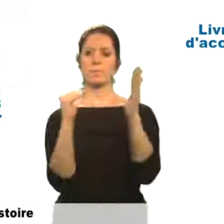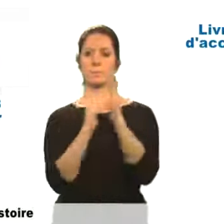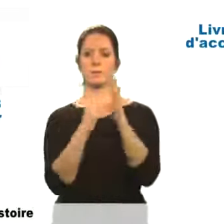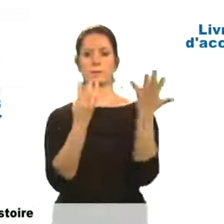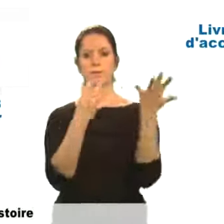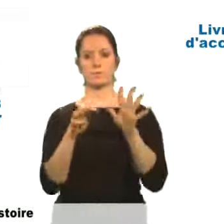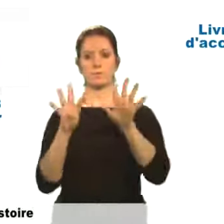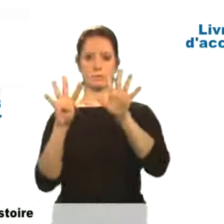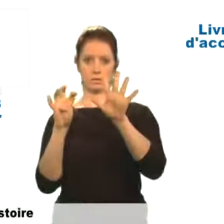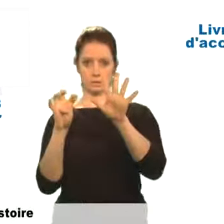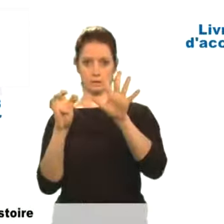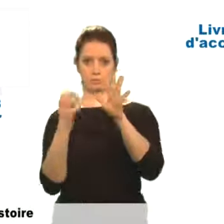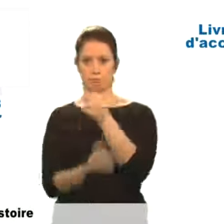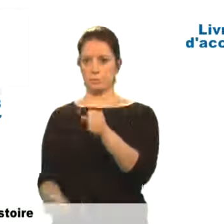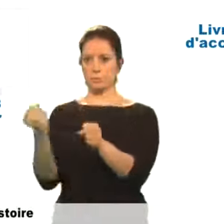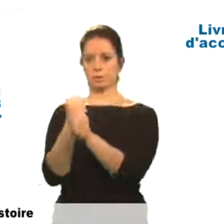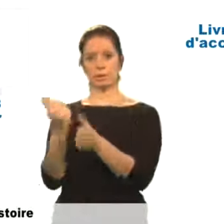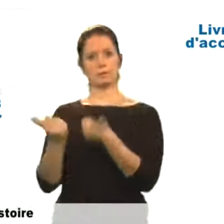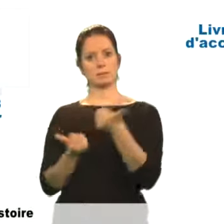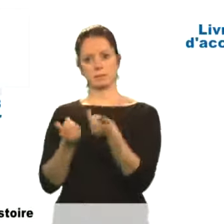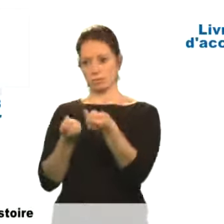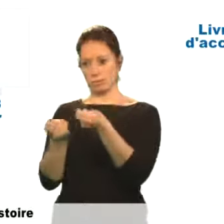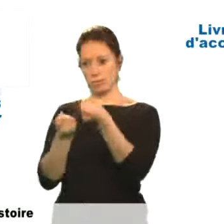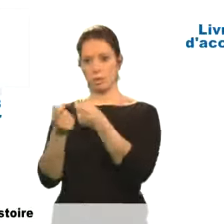1990. Création du service de gérance des tutelles.